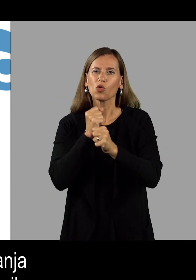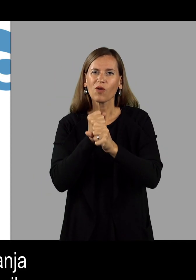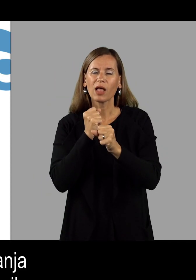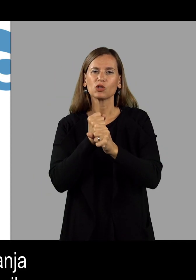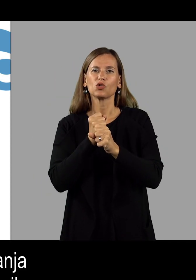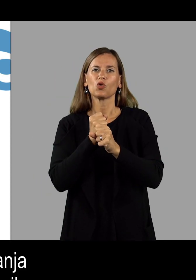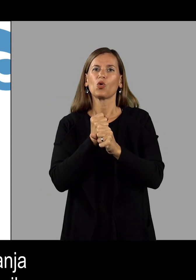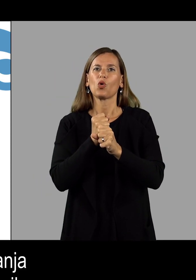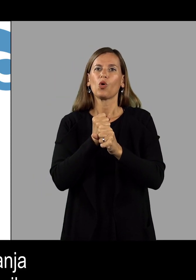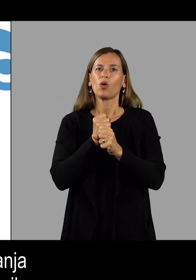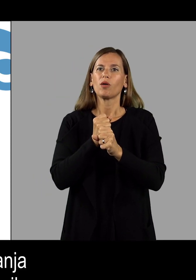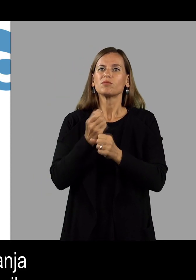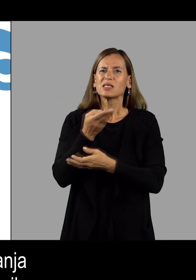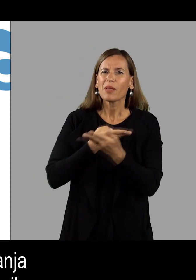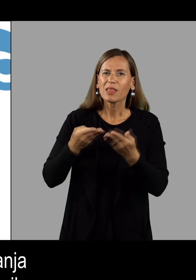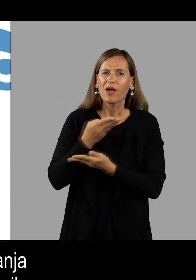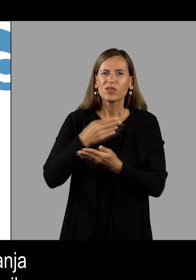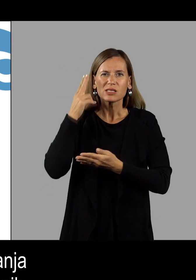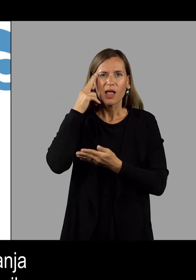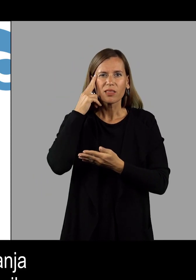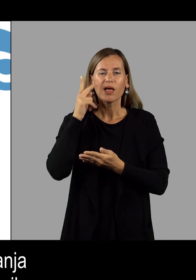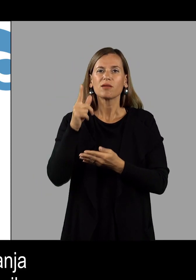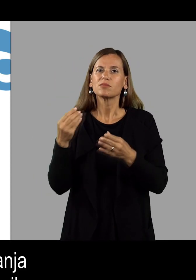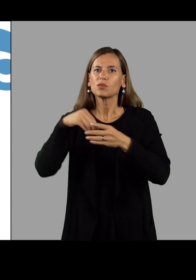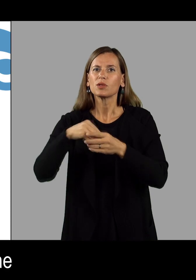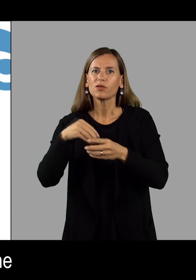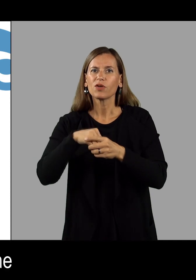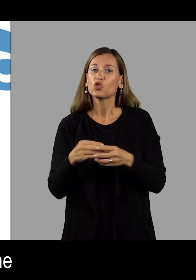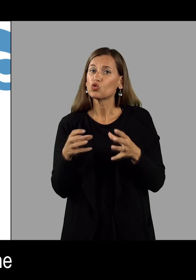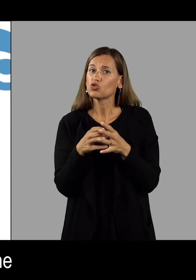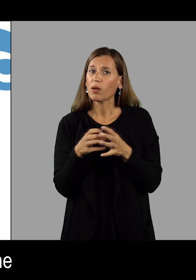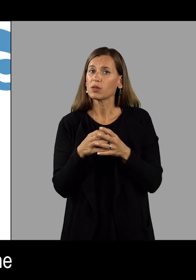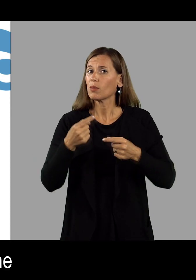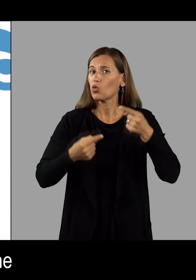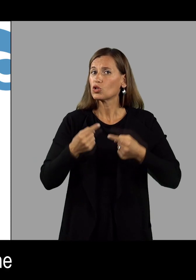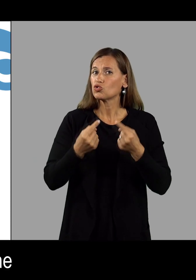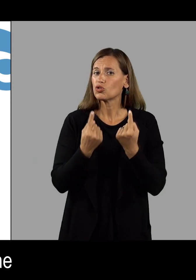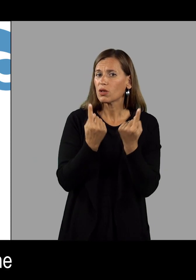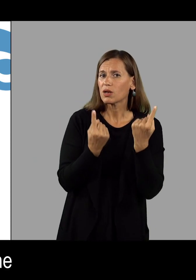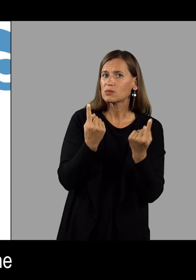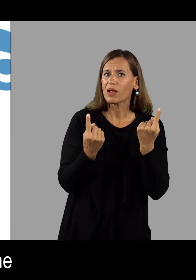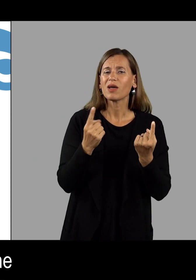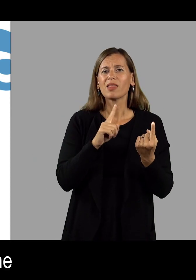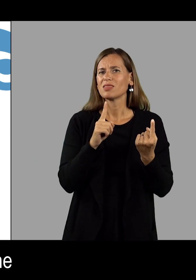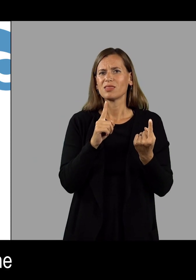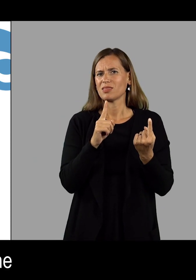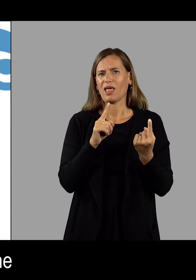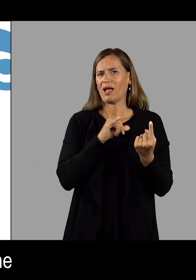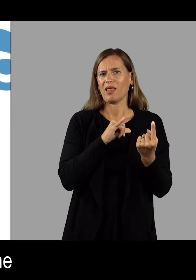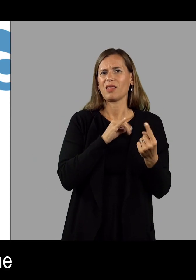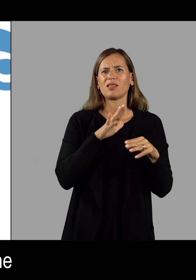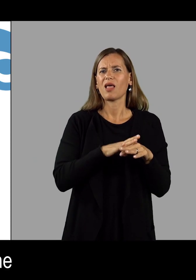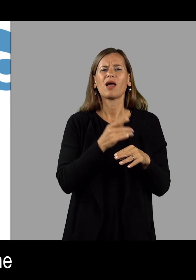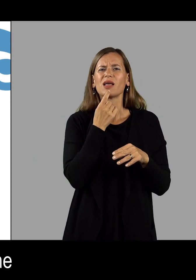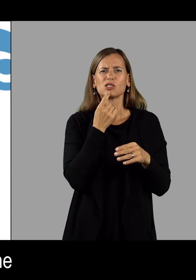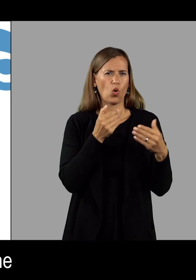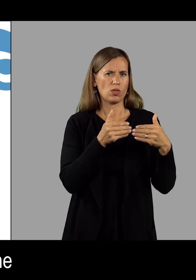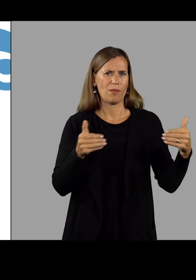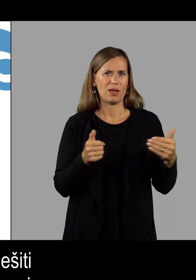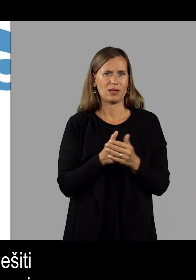bi proizvedli takšne produkte, ki bodo enostavni za uporabo, ljudem pa bi pomagali pri